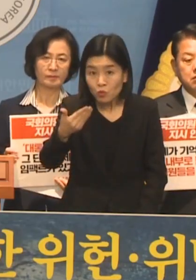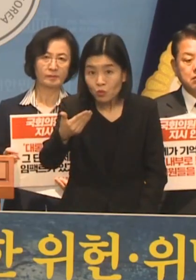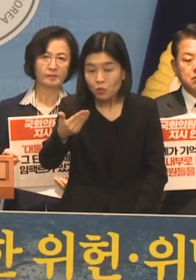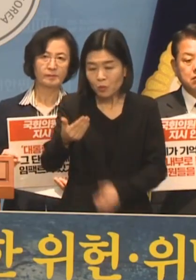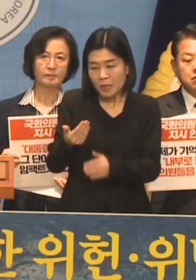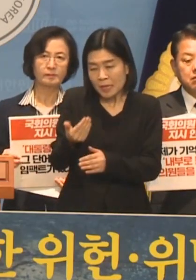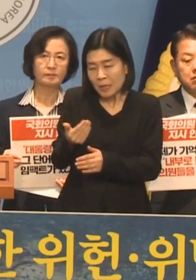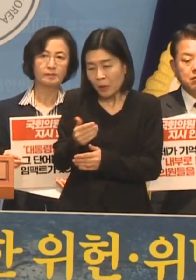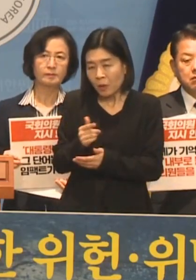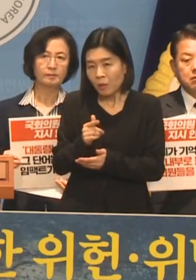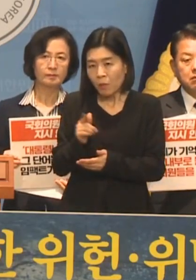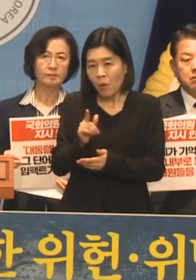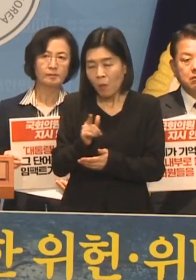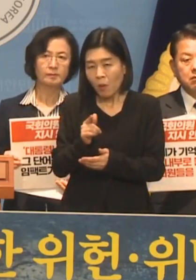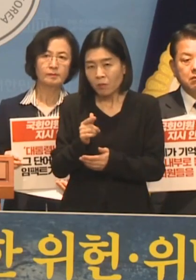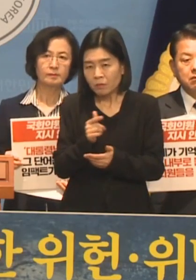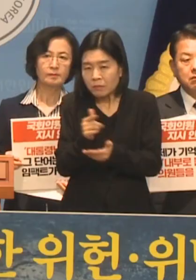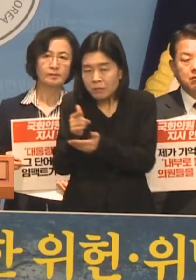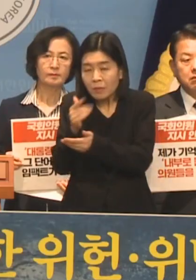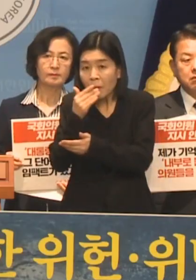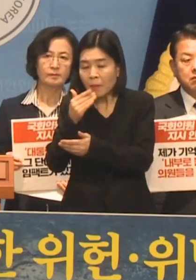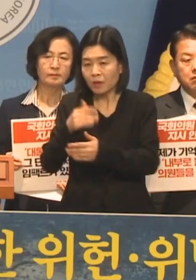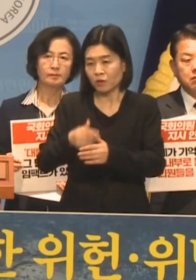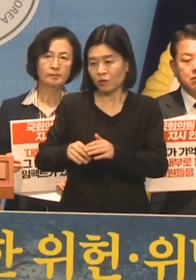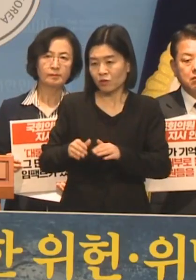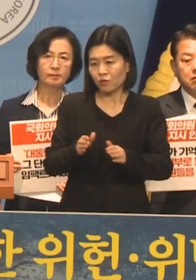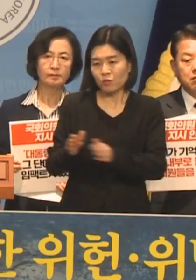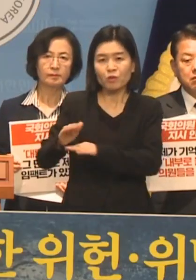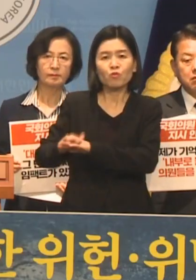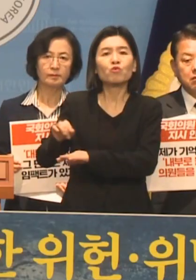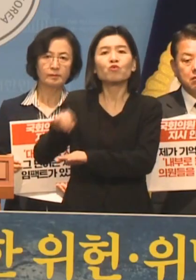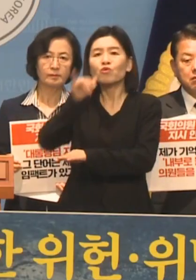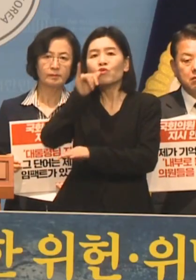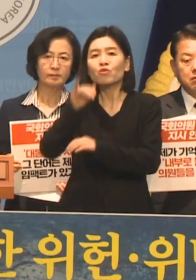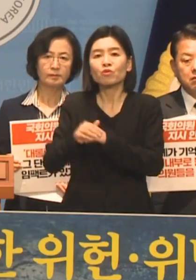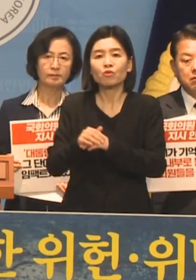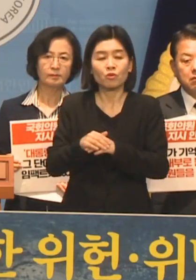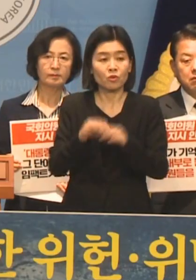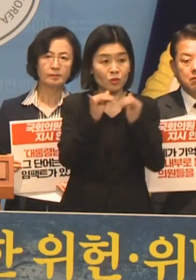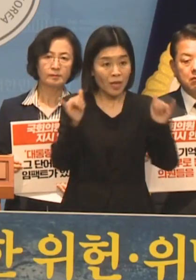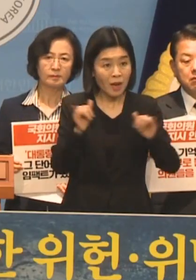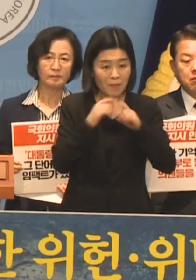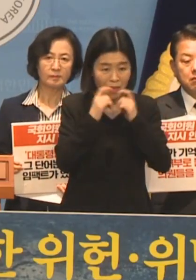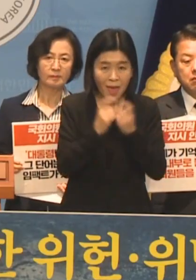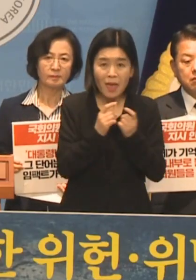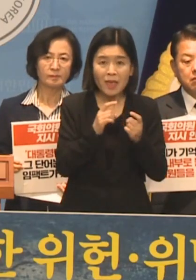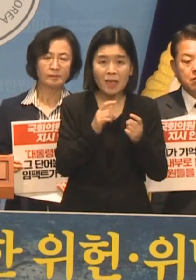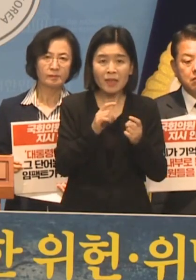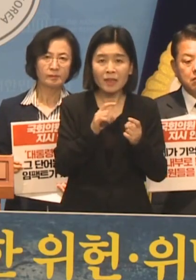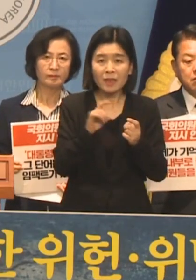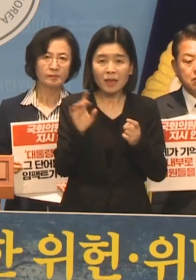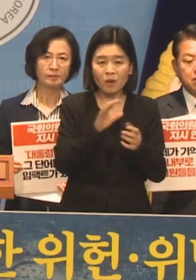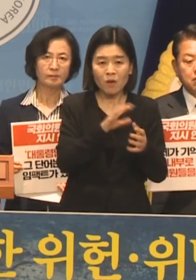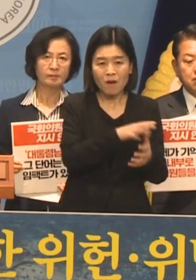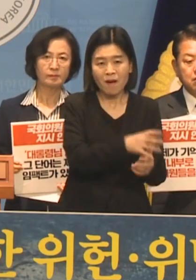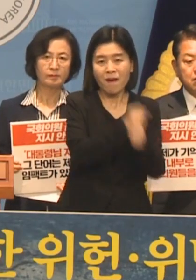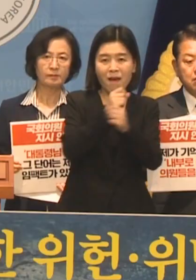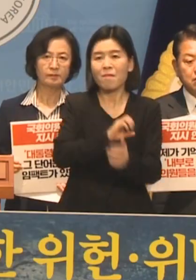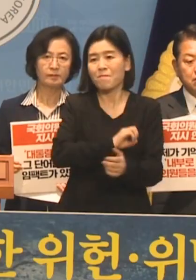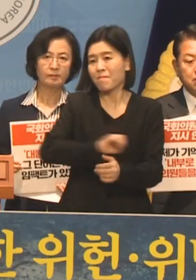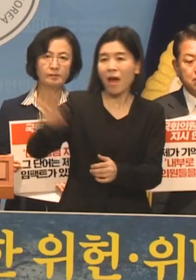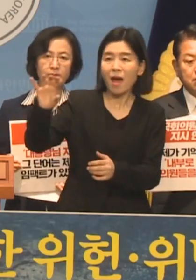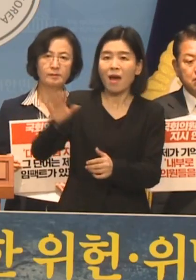것입니다. 이 탄약의 무참함을 사람을 일개 개인의 수거 대상으로 전락시킨